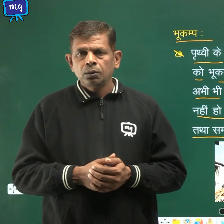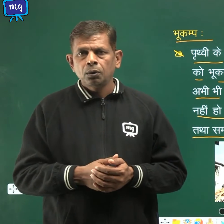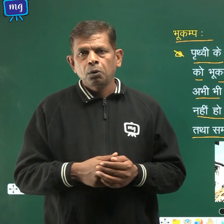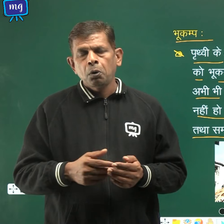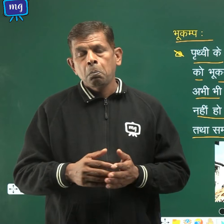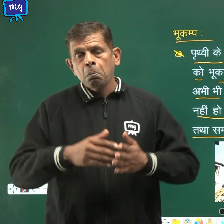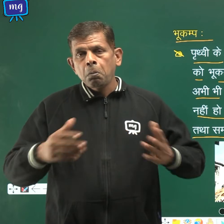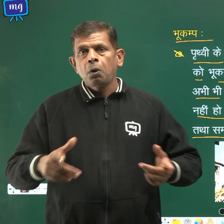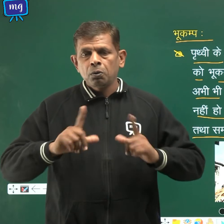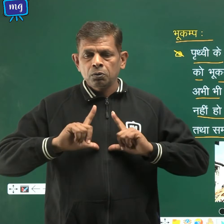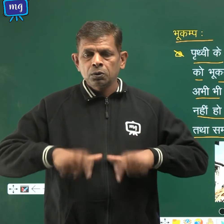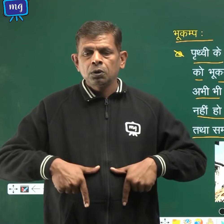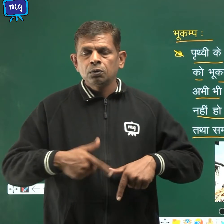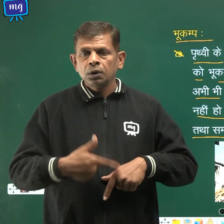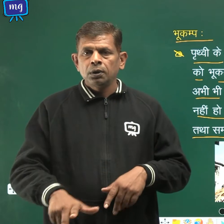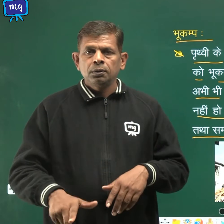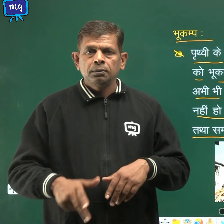बहुत नुकसान होता है।